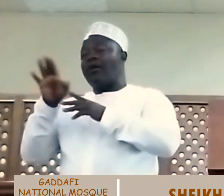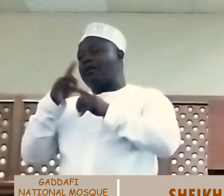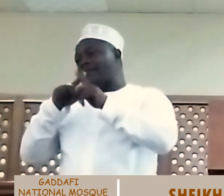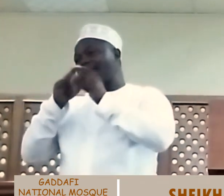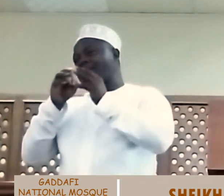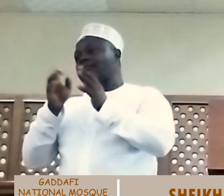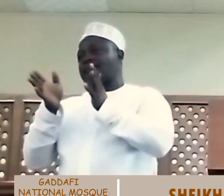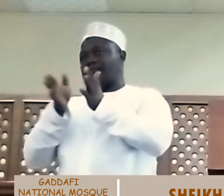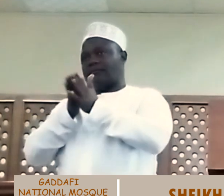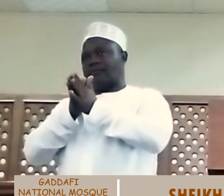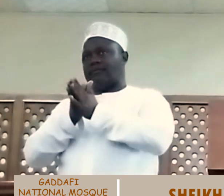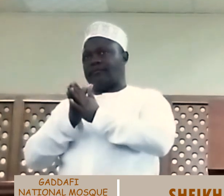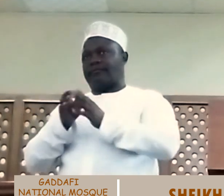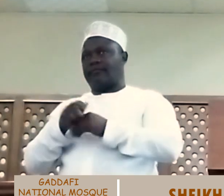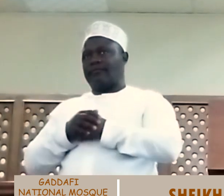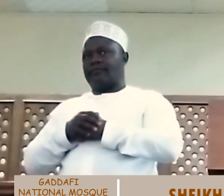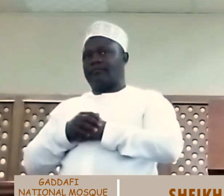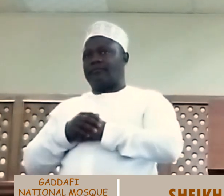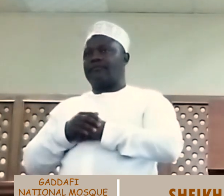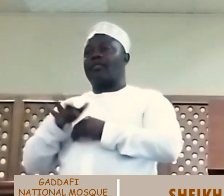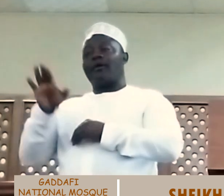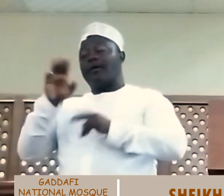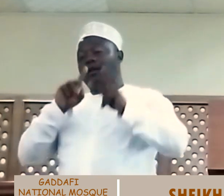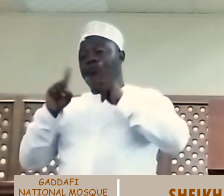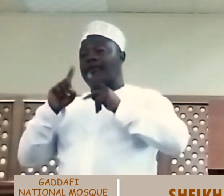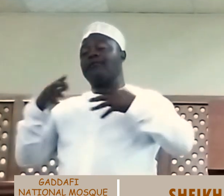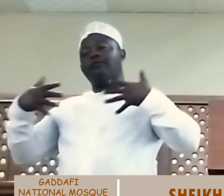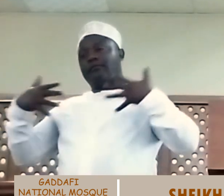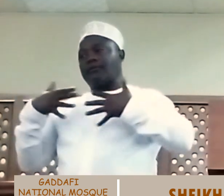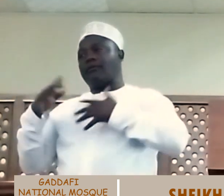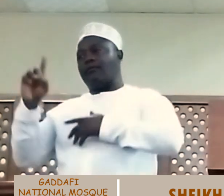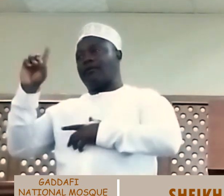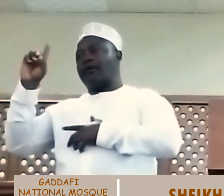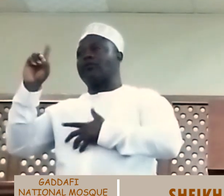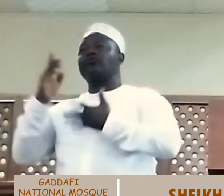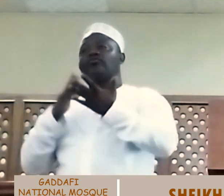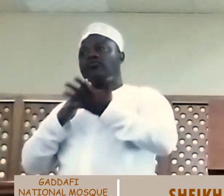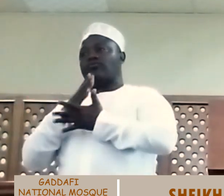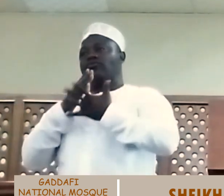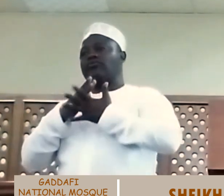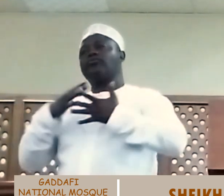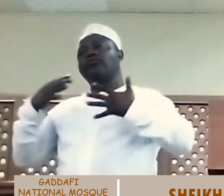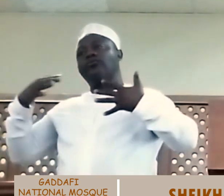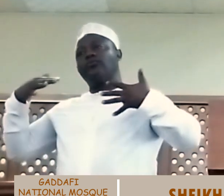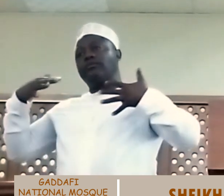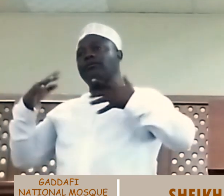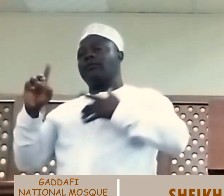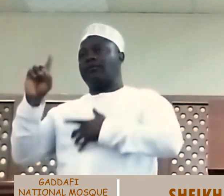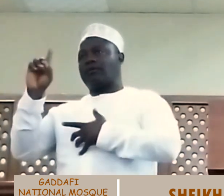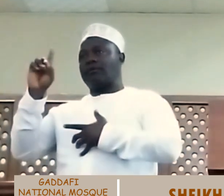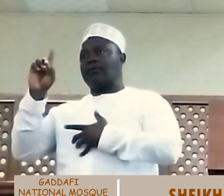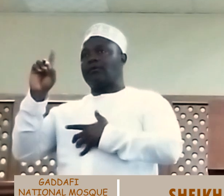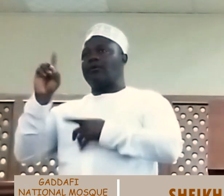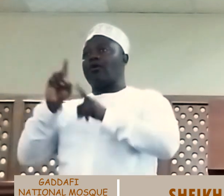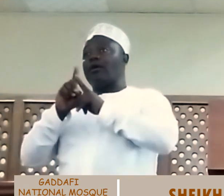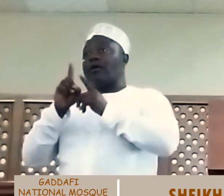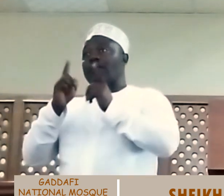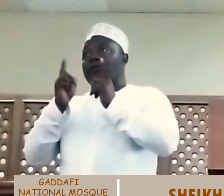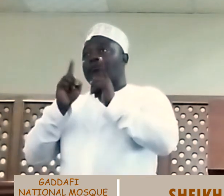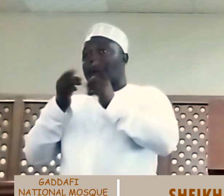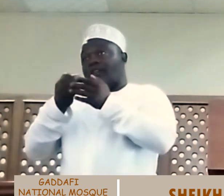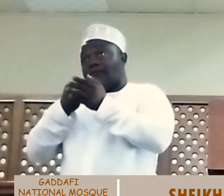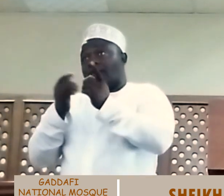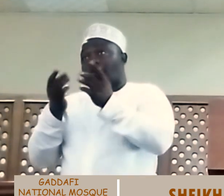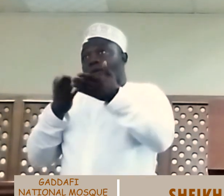عظيما يا أيها الذين آمنوا اتقوا الله حق تقاته ولا تموتن